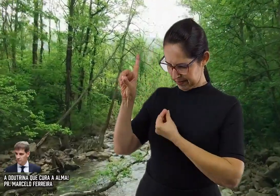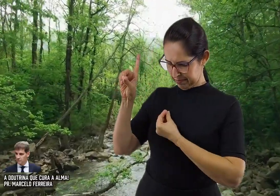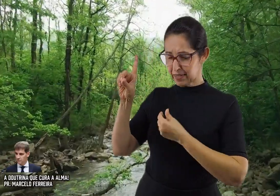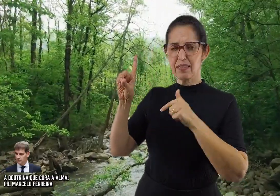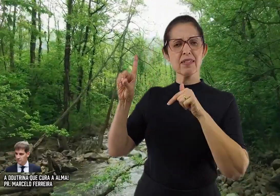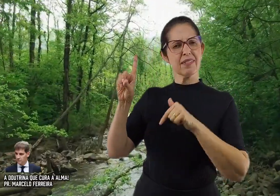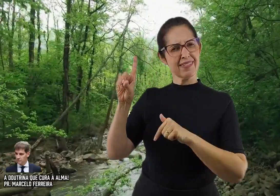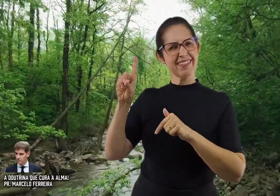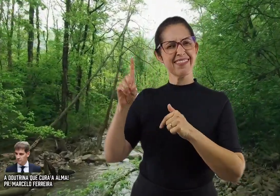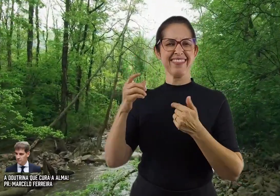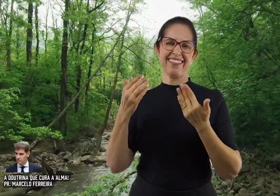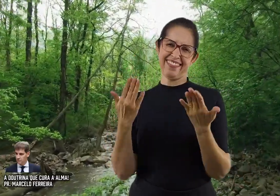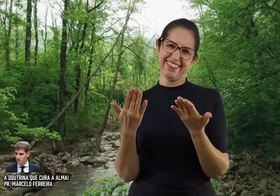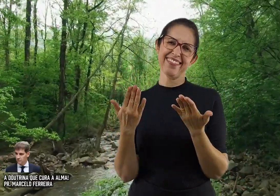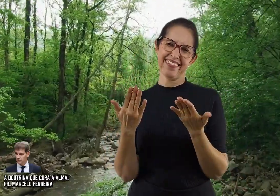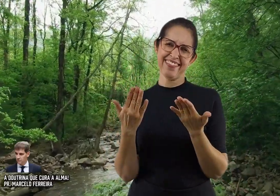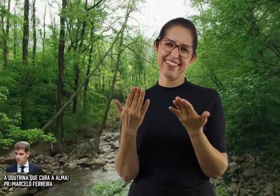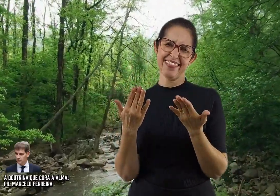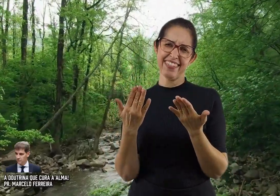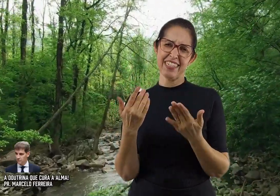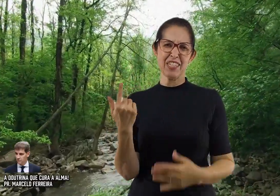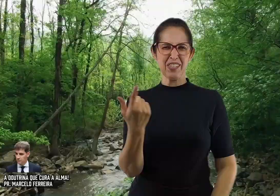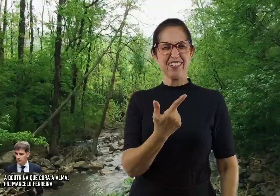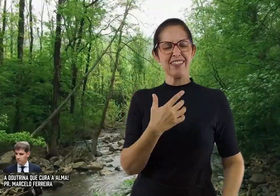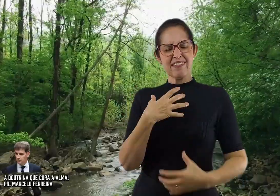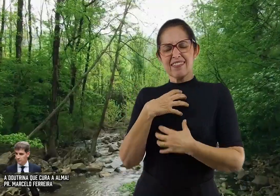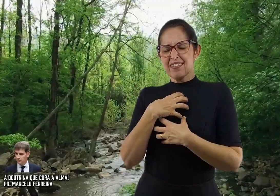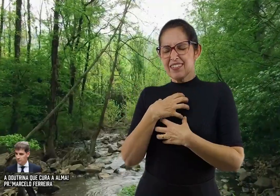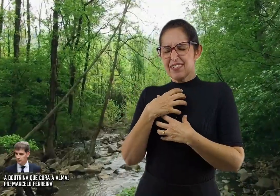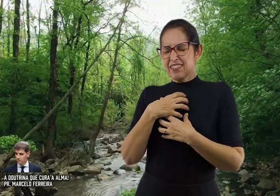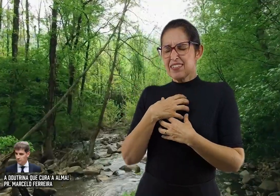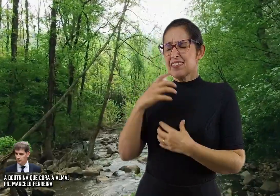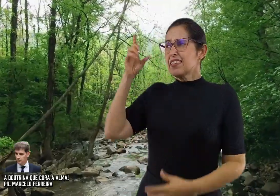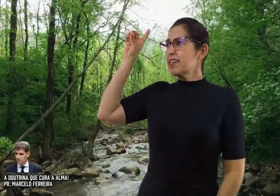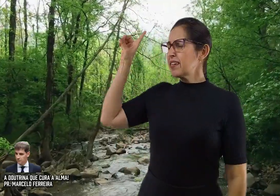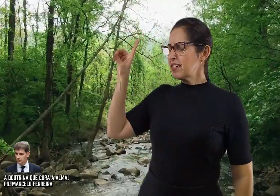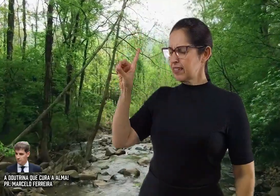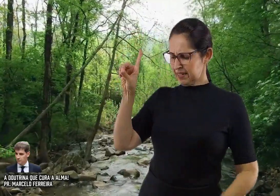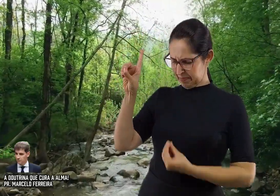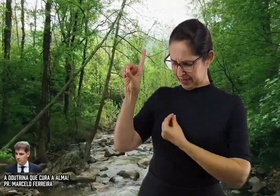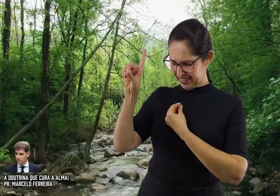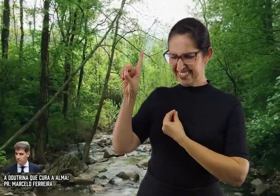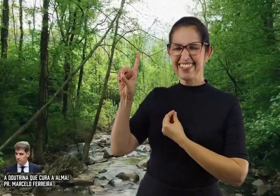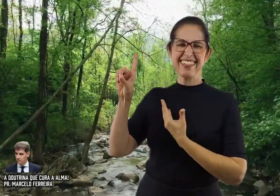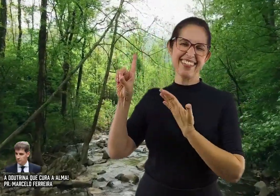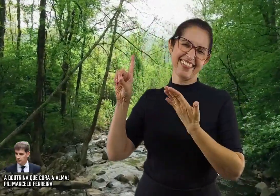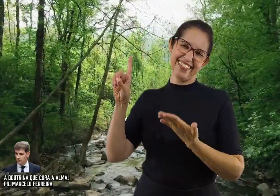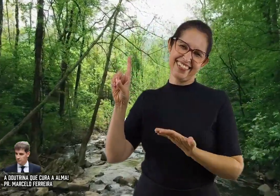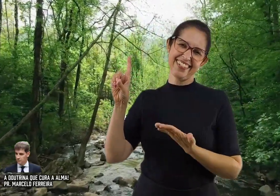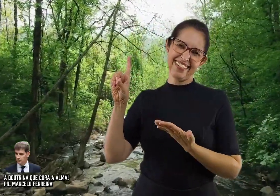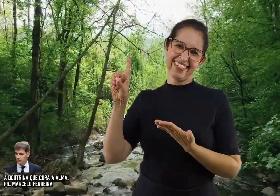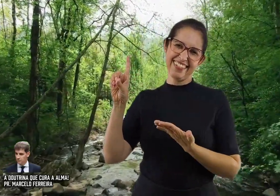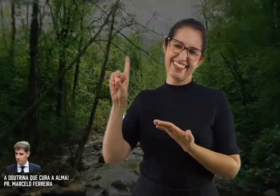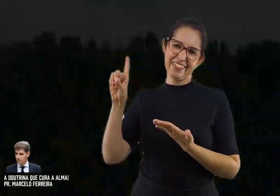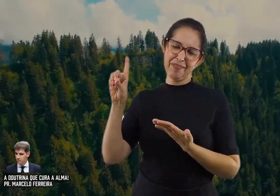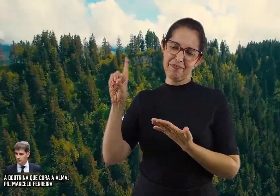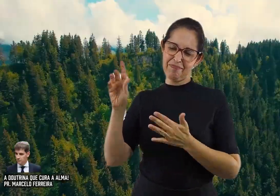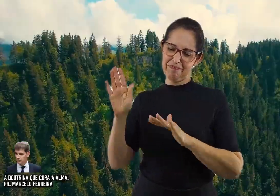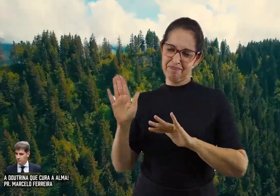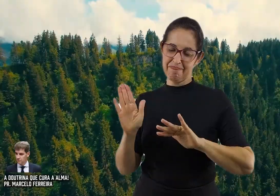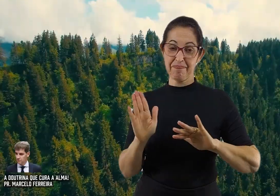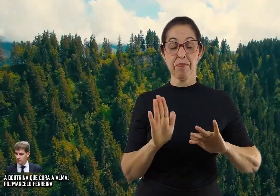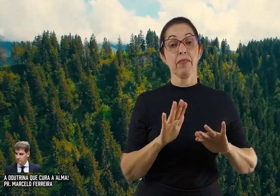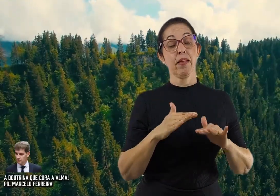E muitos de nós, ou todos de nós, estamos sentindo a presença dele. Deixa eu fazer uma observação aqui aos irmãos. Usos